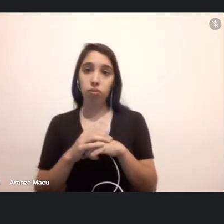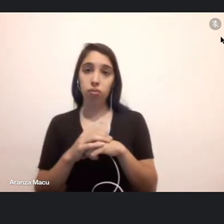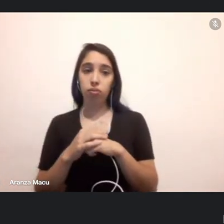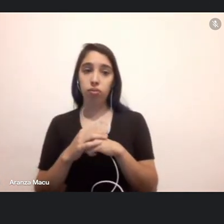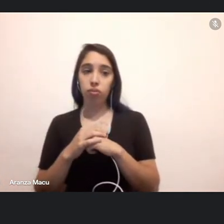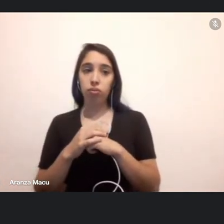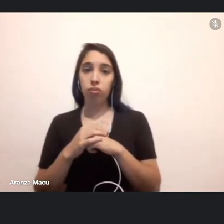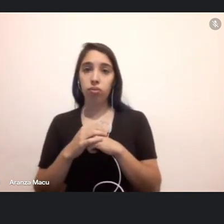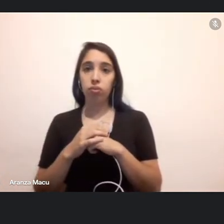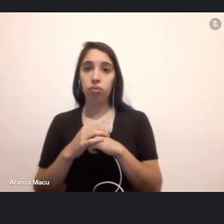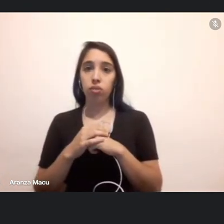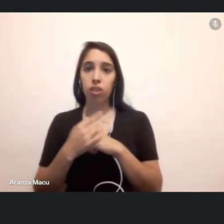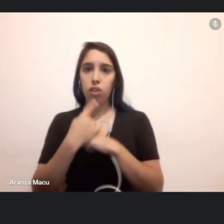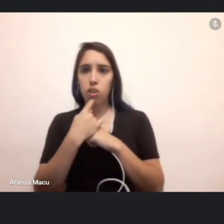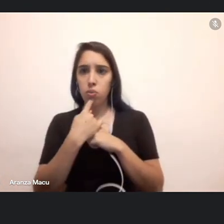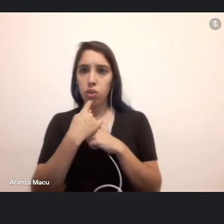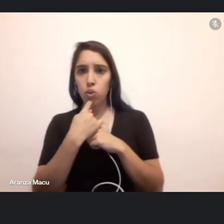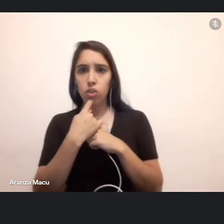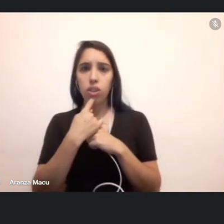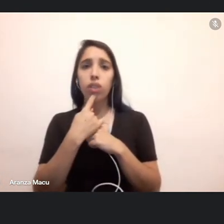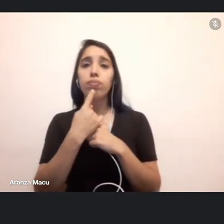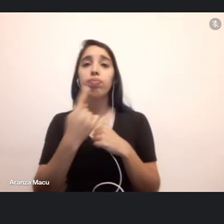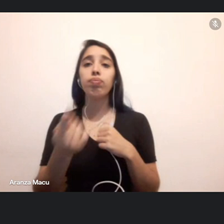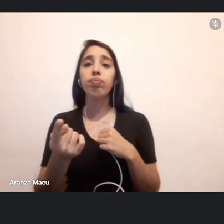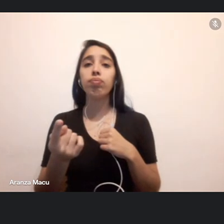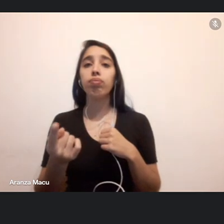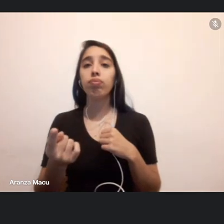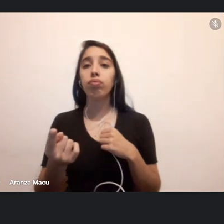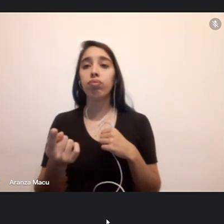¿Alguna pregunta de esto?